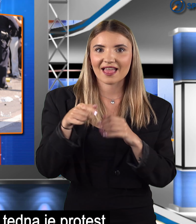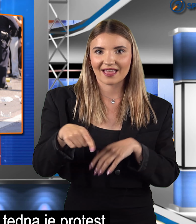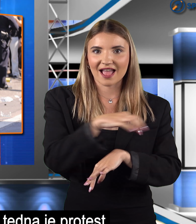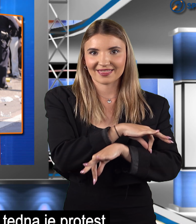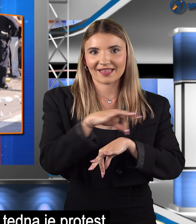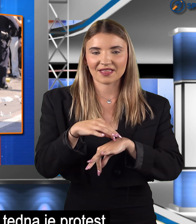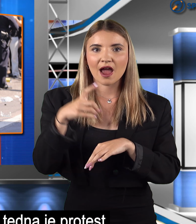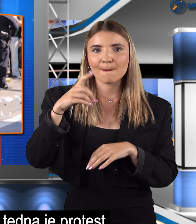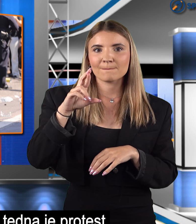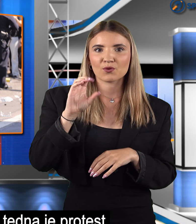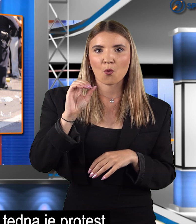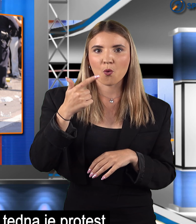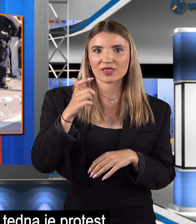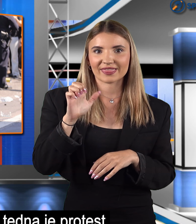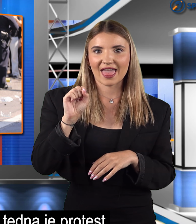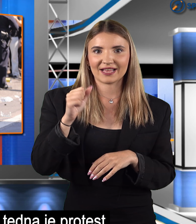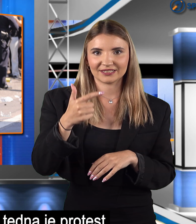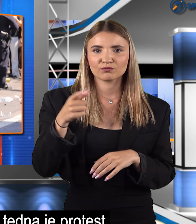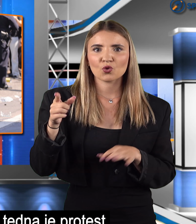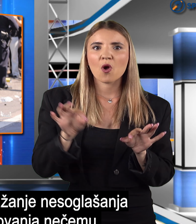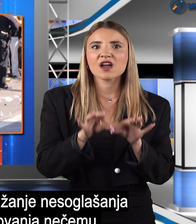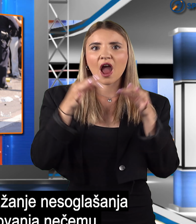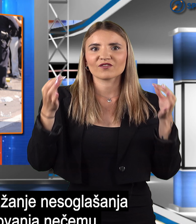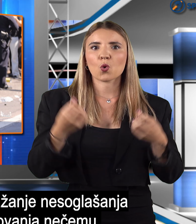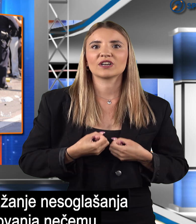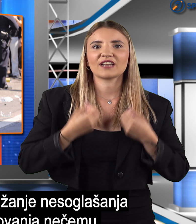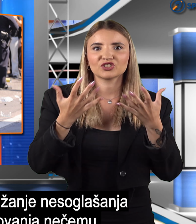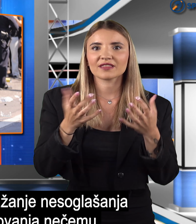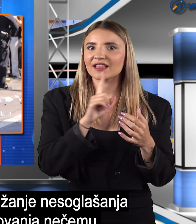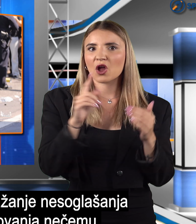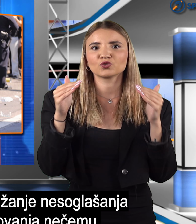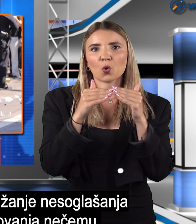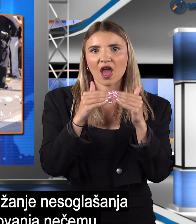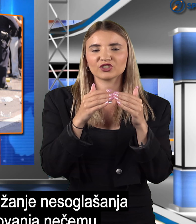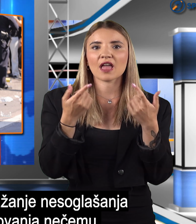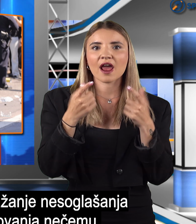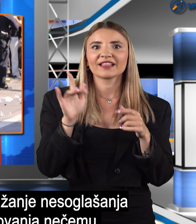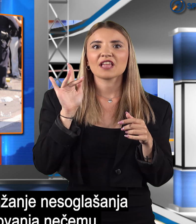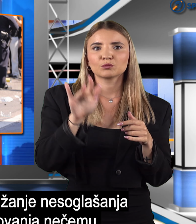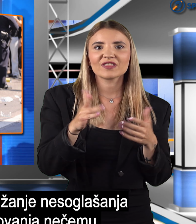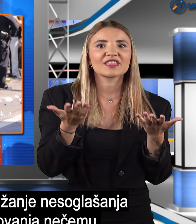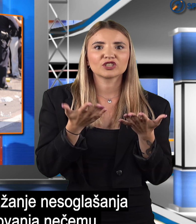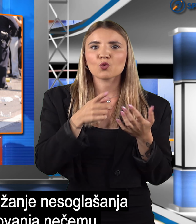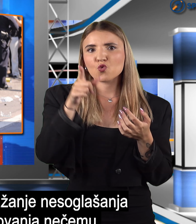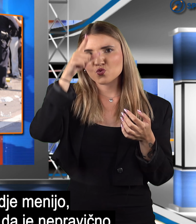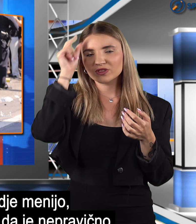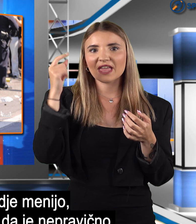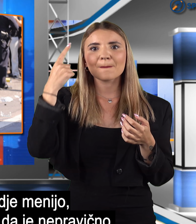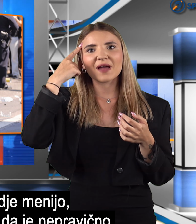Kretnja tega tedna je protest. To je javno izražanje nesoglašanja ali nasprotovanja nečemu, kar ljudje